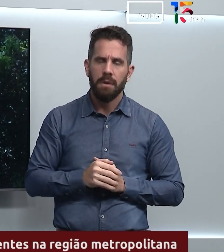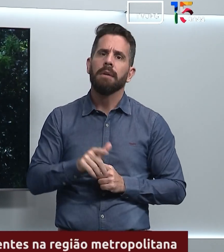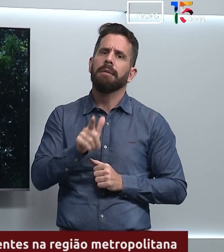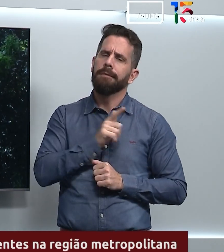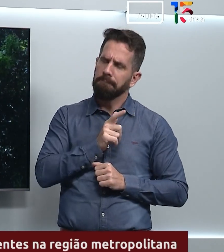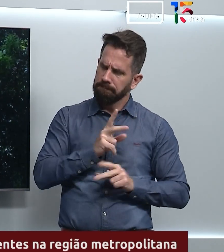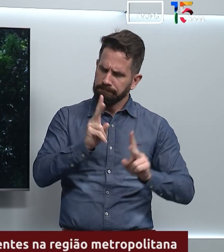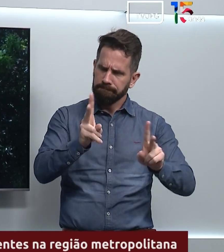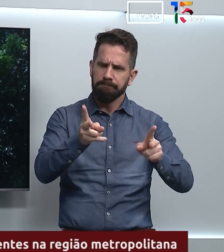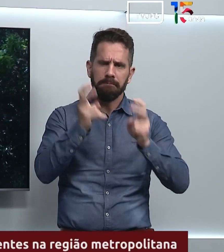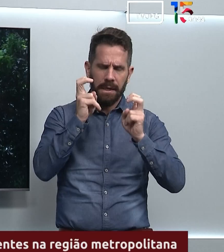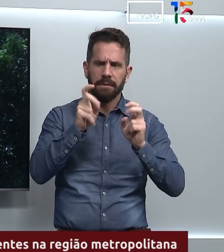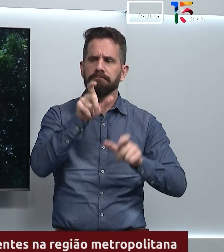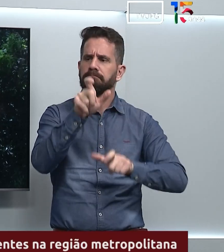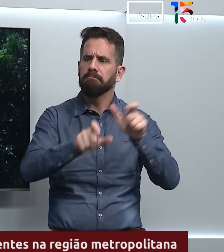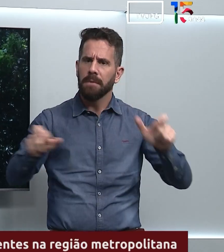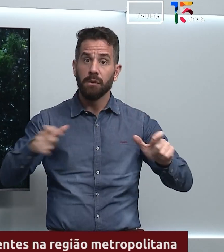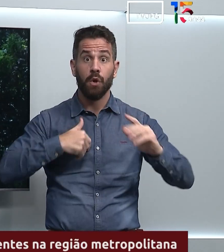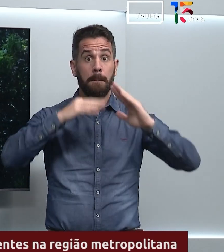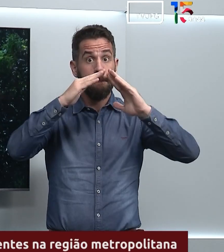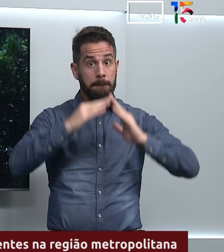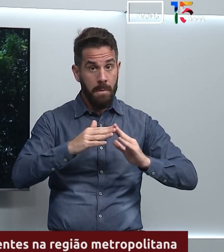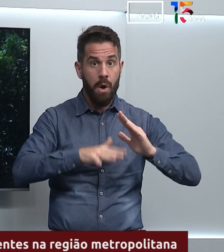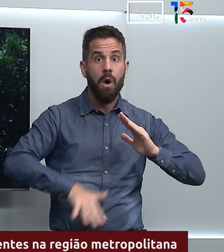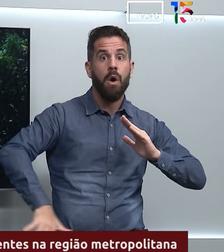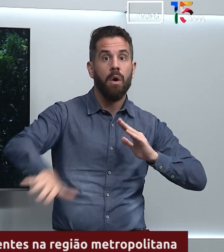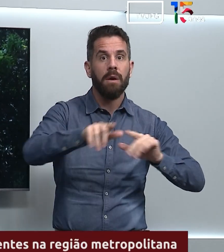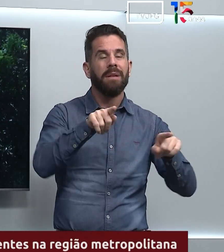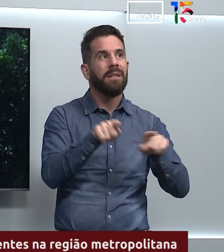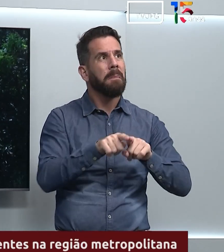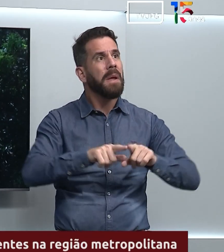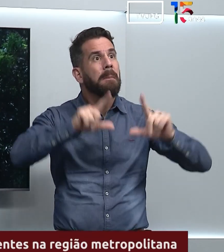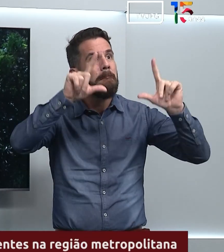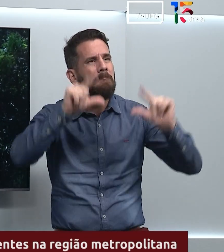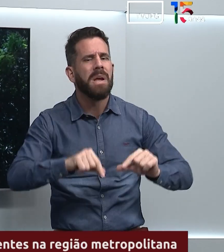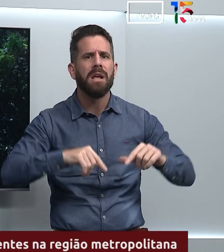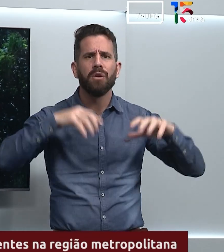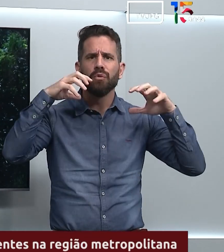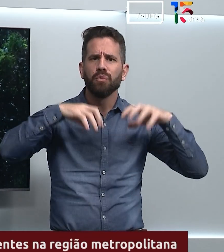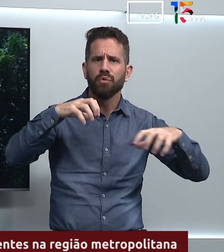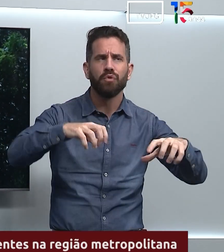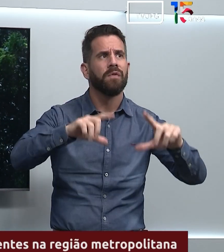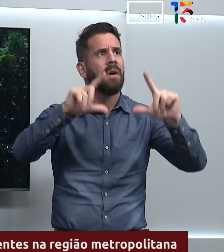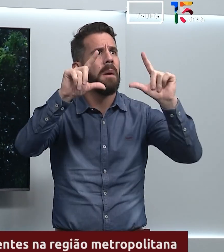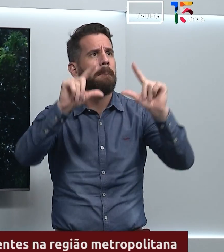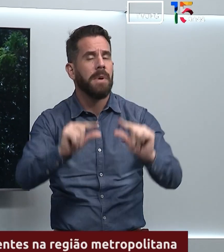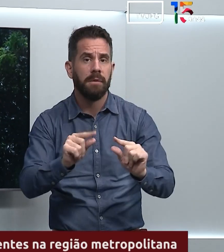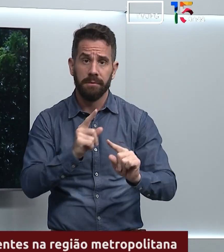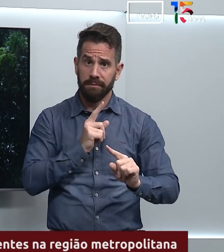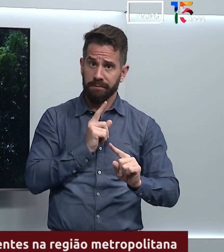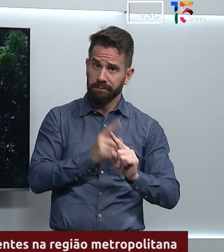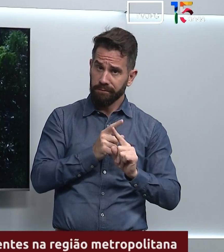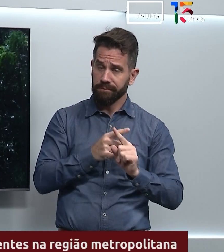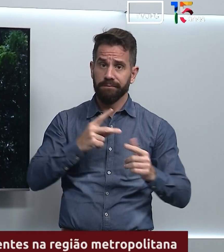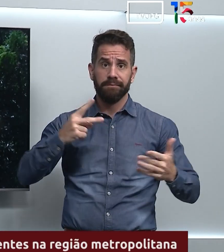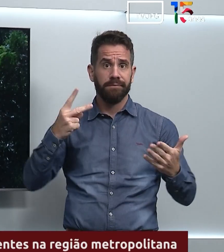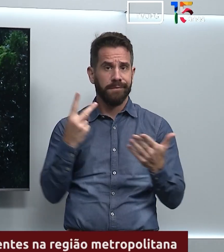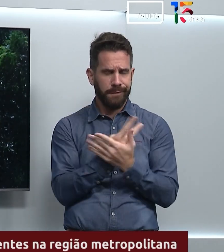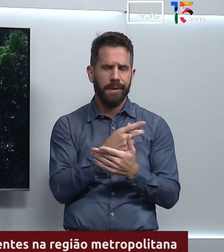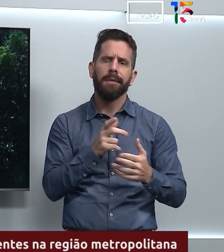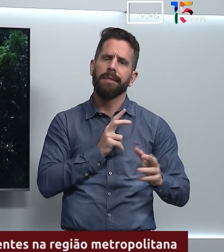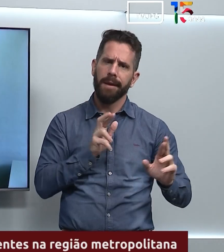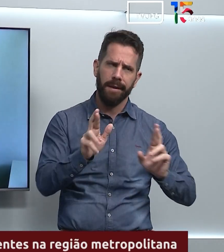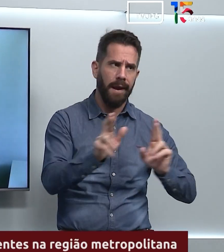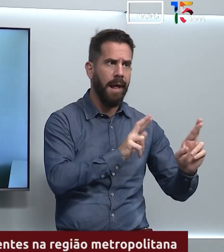goianos já notaram com certeza a diminuição das chuvas aqui no Cerrado, visto que tudo isso está